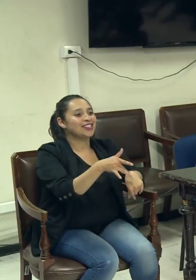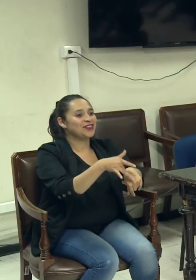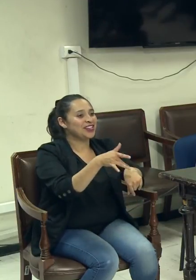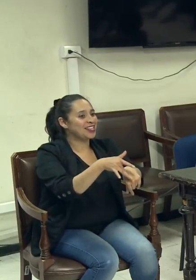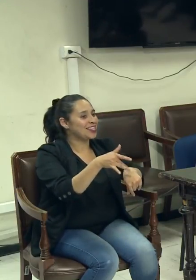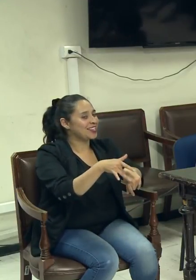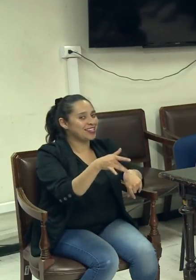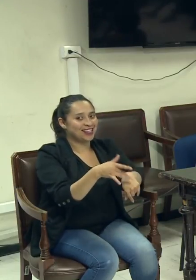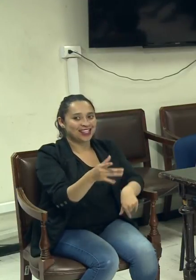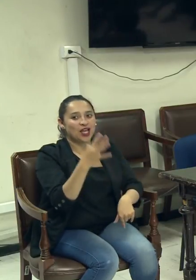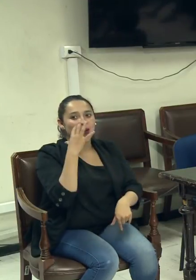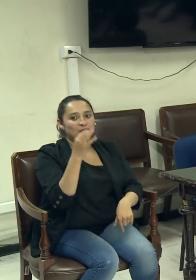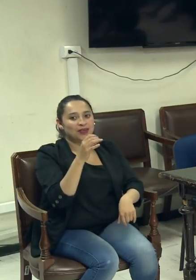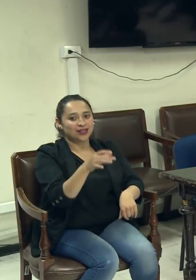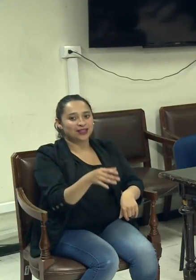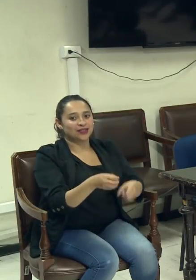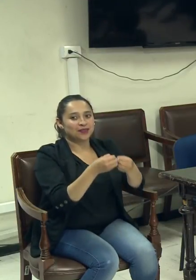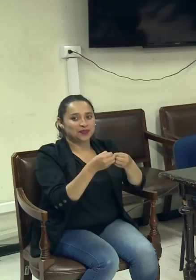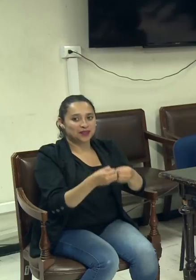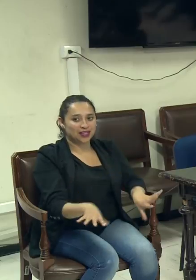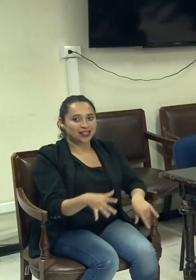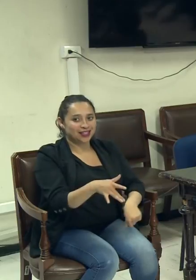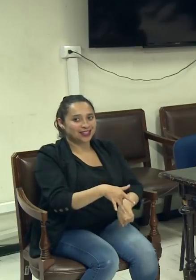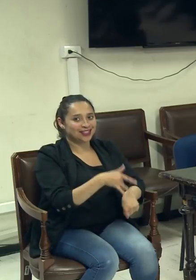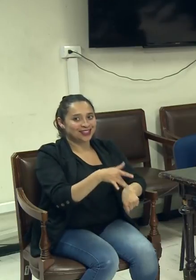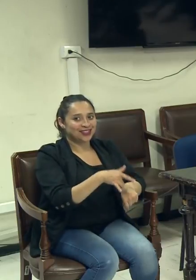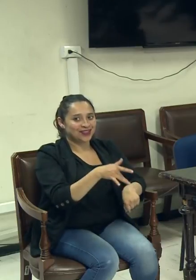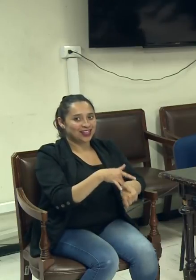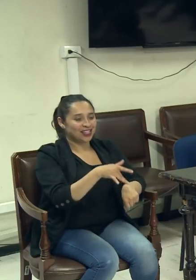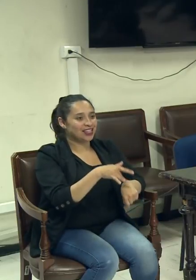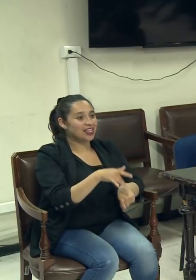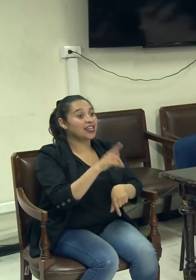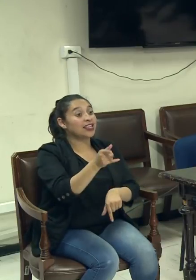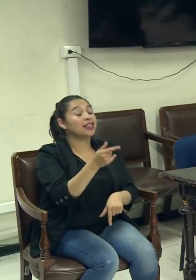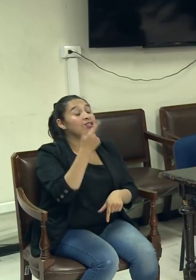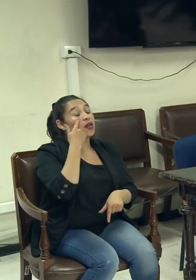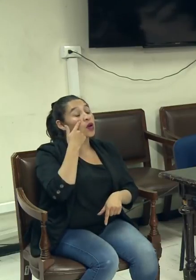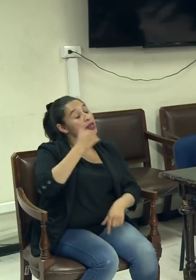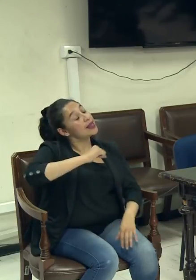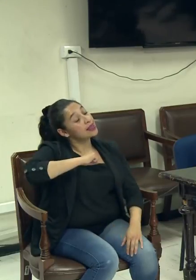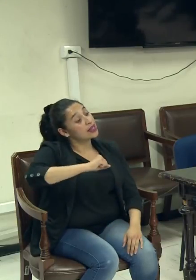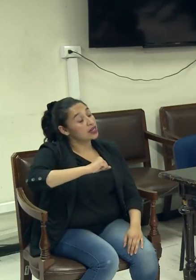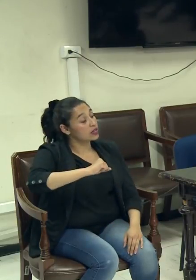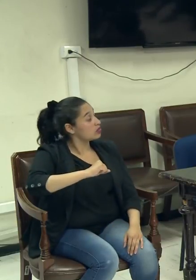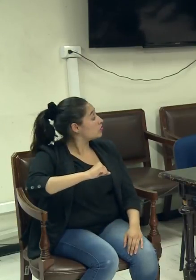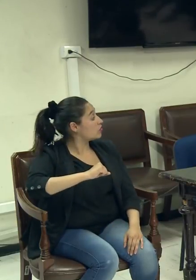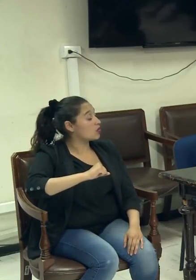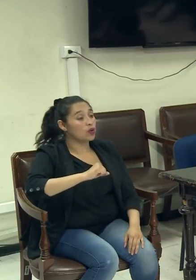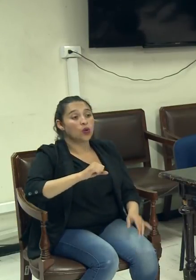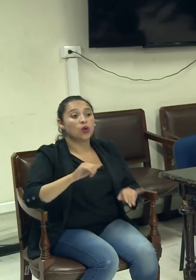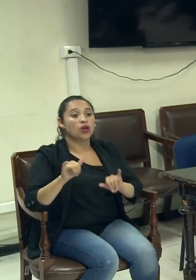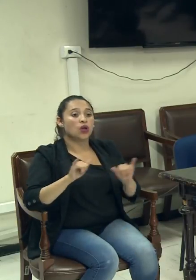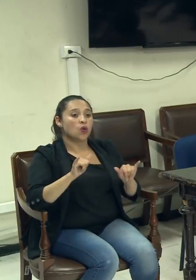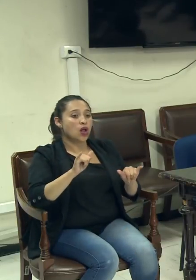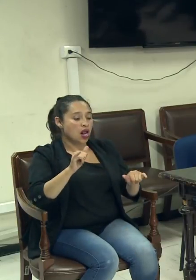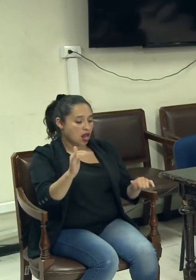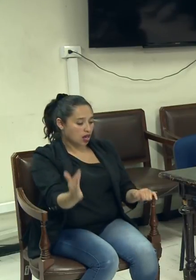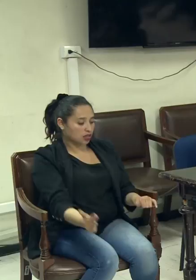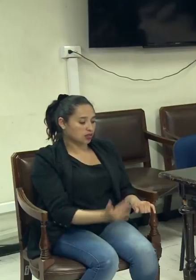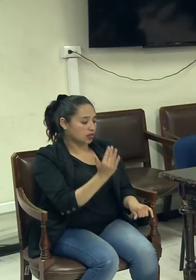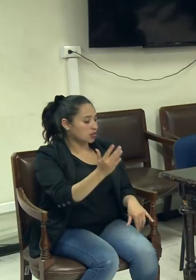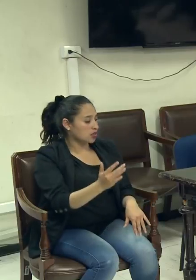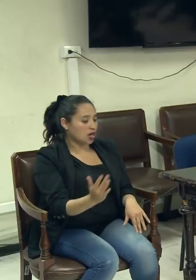de la empatía y del derecho a ser como se es.